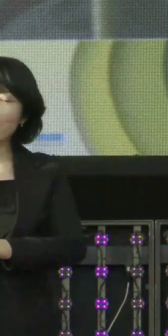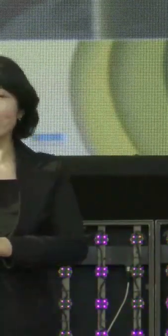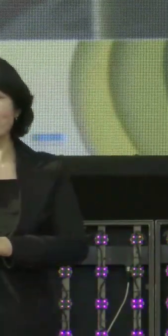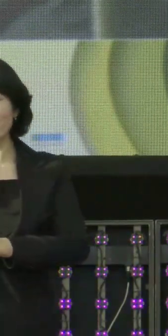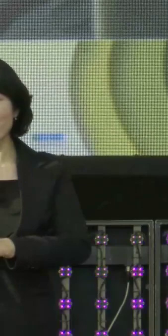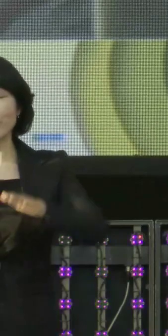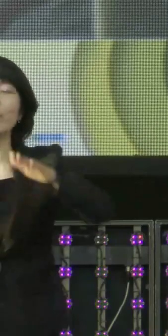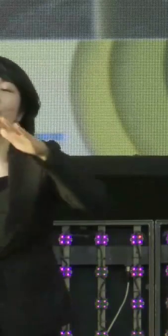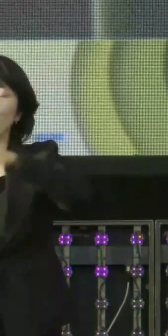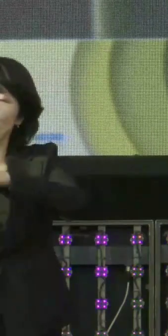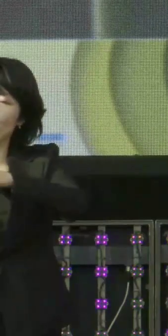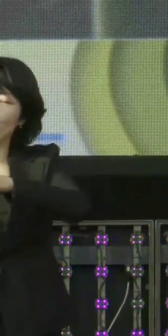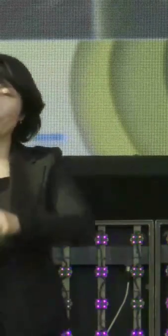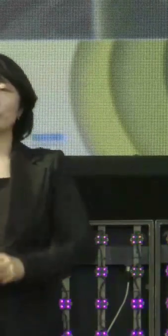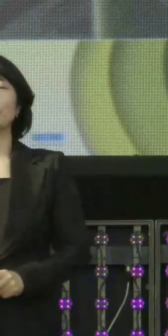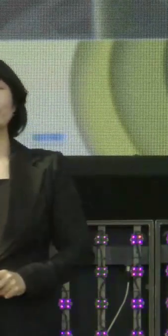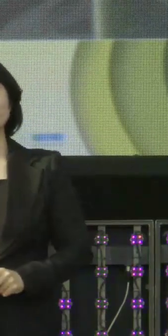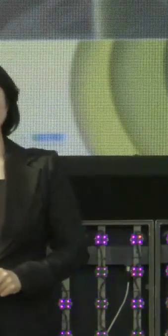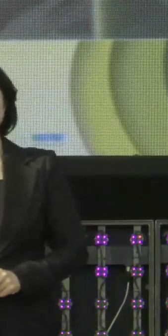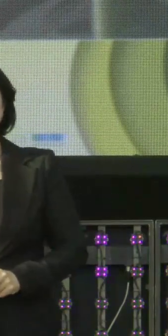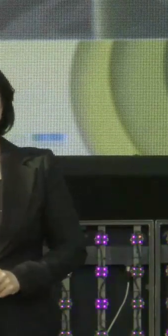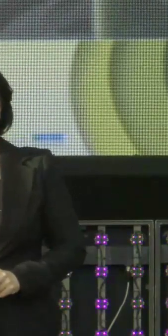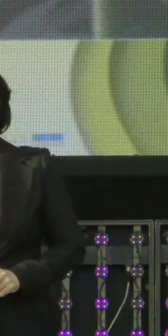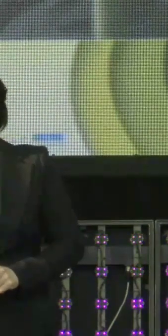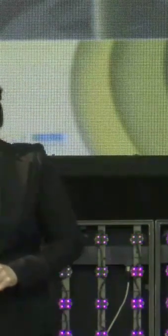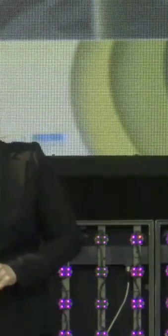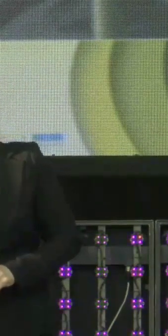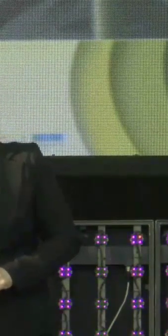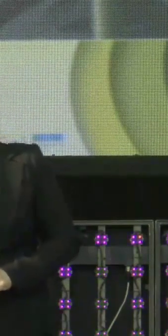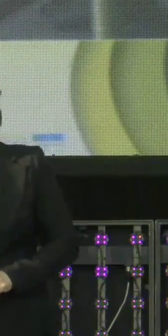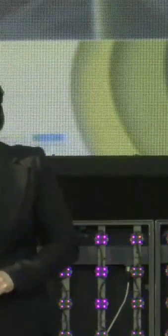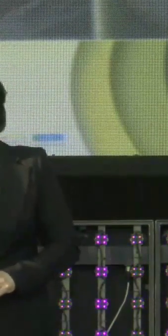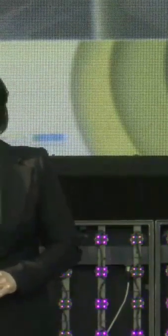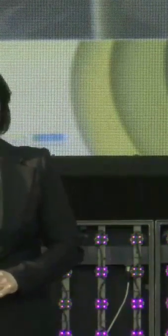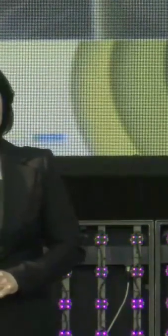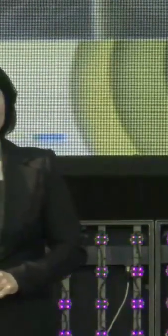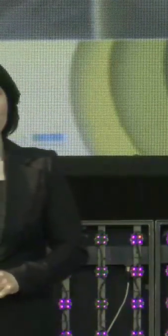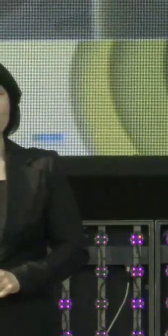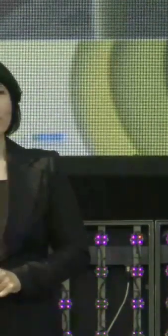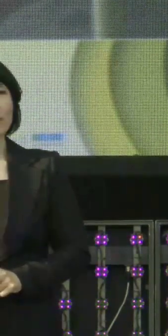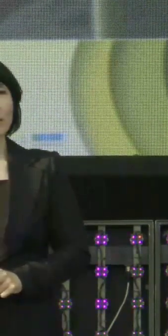극치, 예술의 아주 꽃이라고 할 수 있는 거 아니겠습니까? 예, 오늘 우리